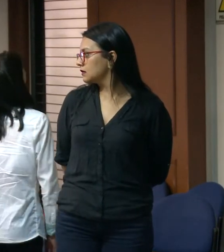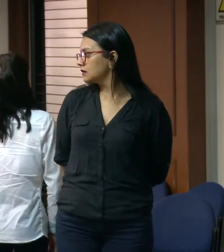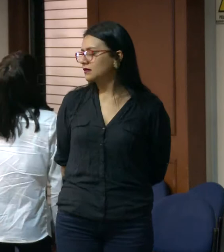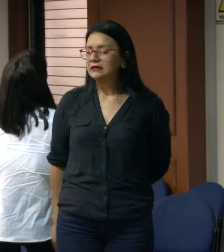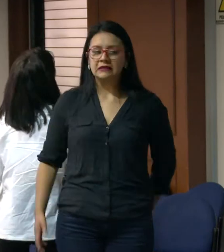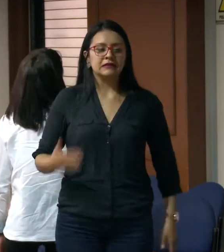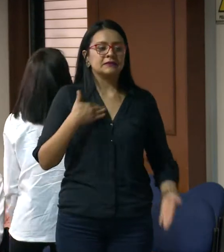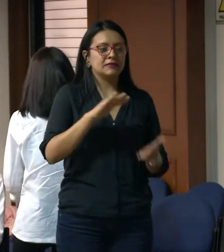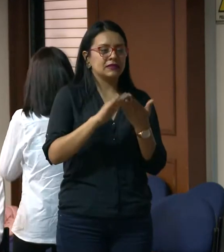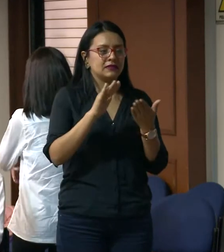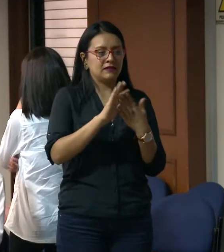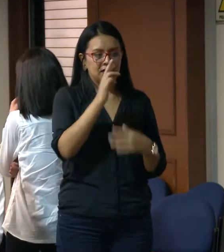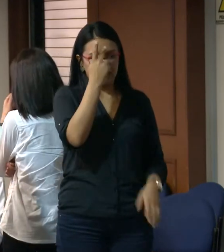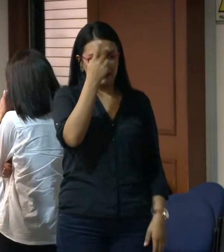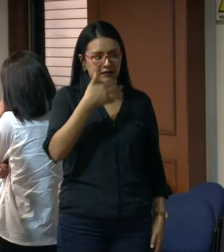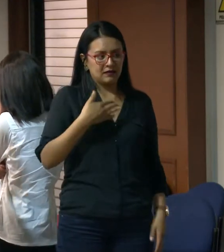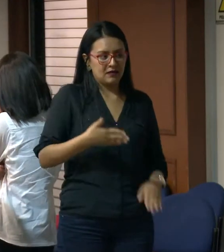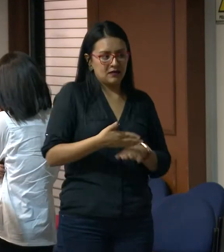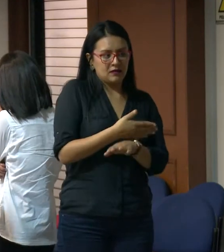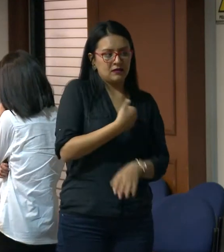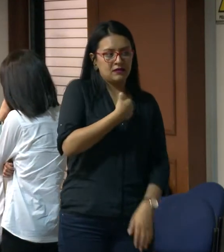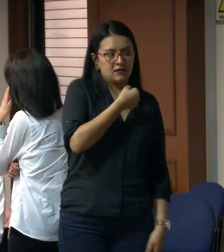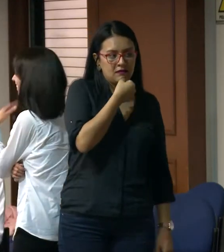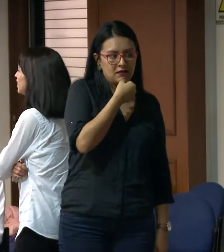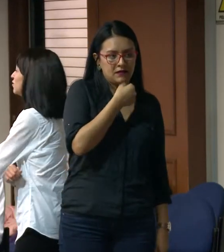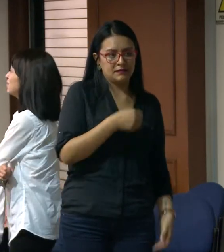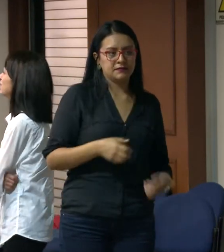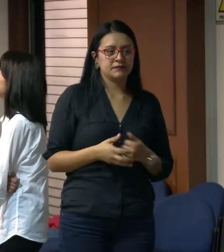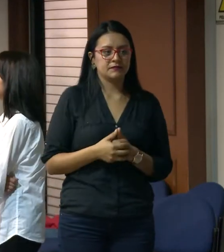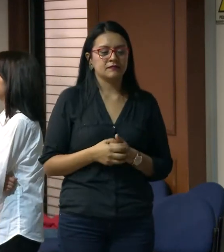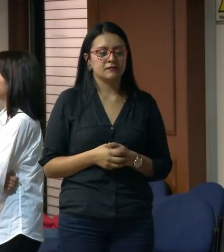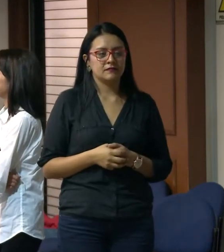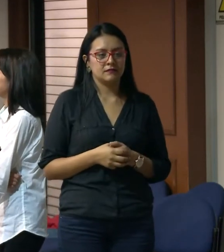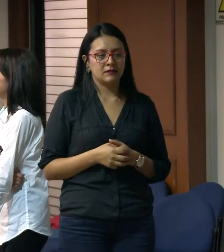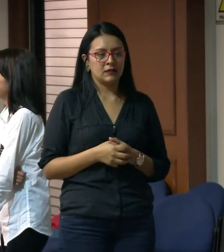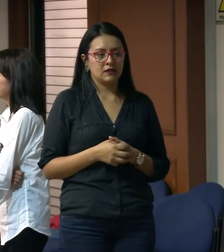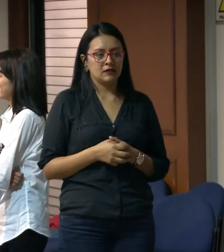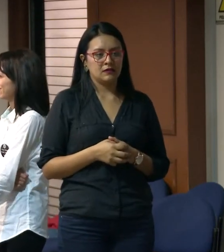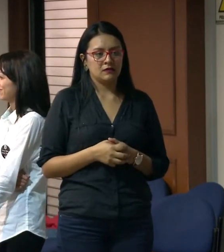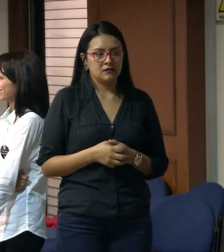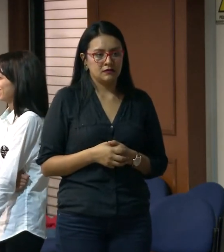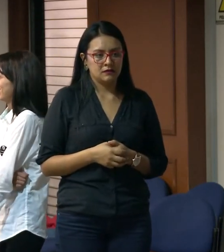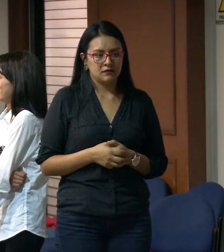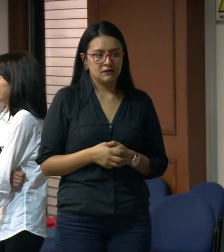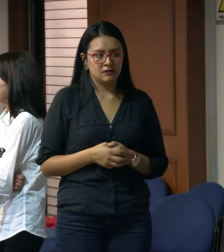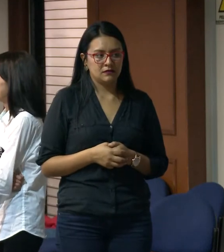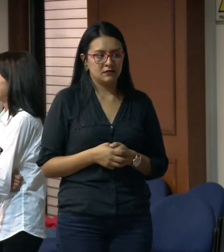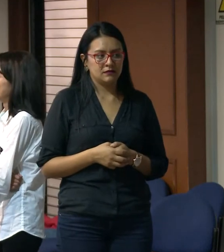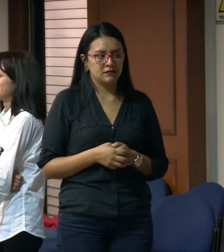Bueno, qué pena. En la comunicación retomamos la autora